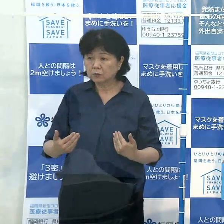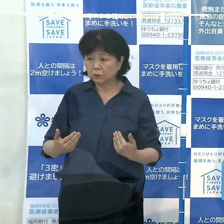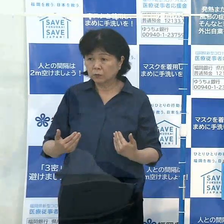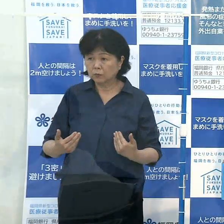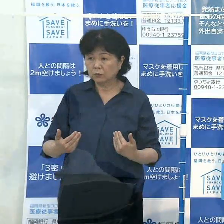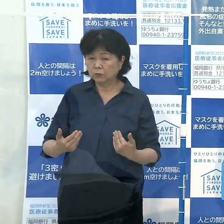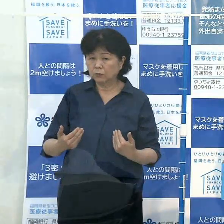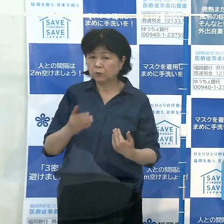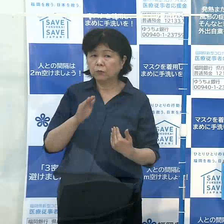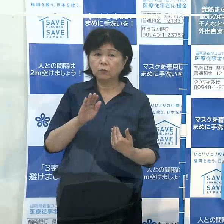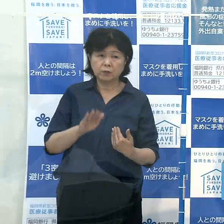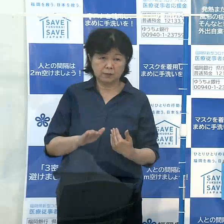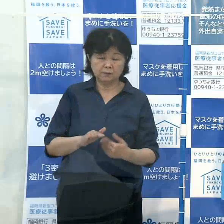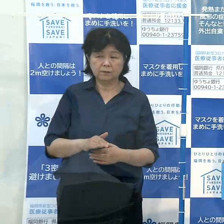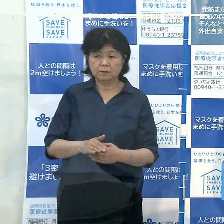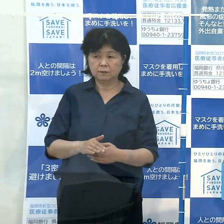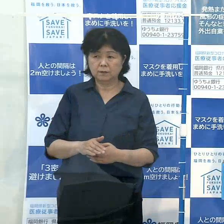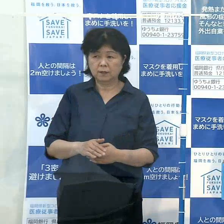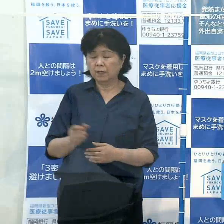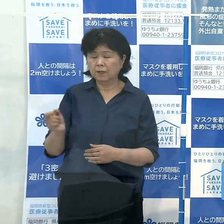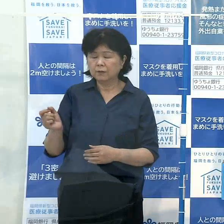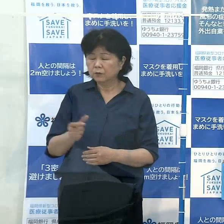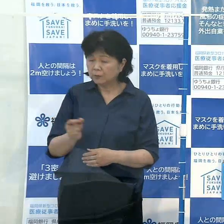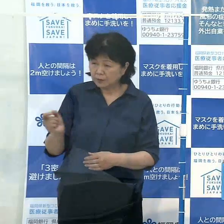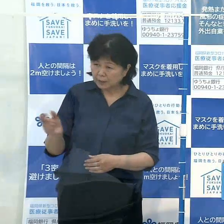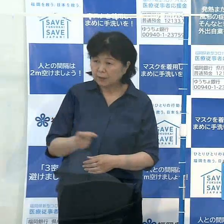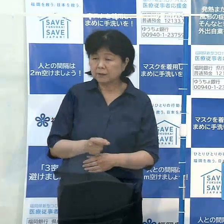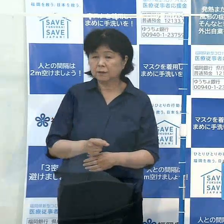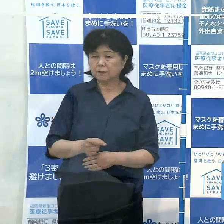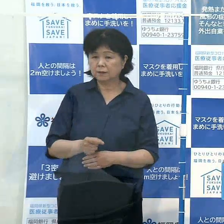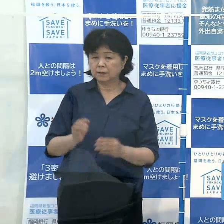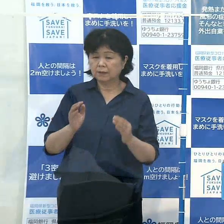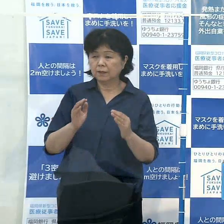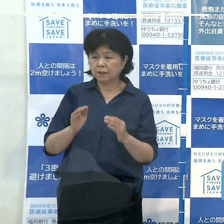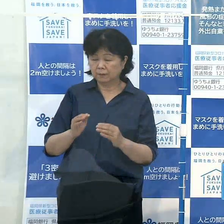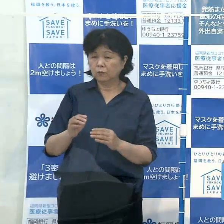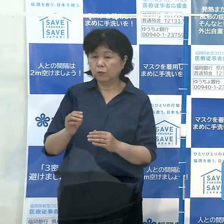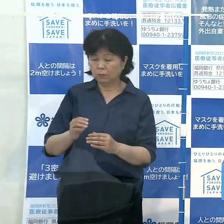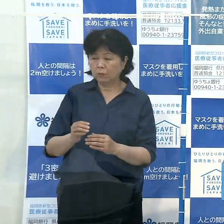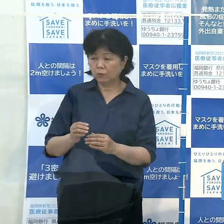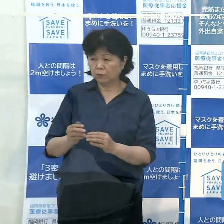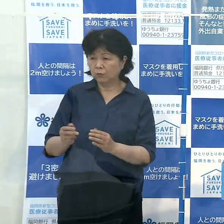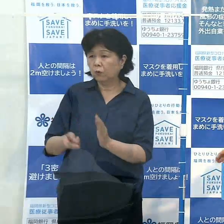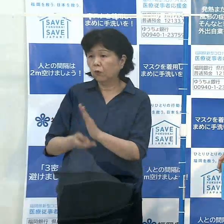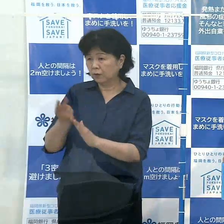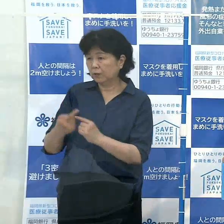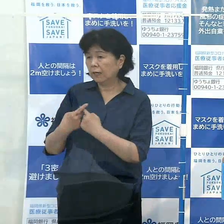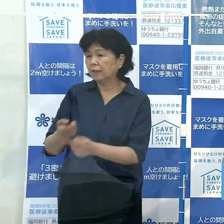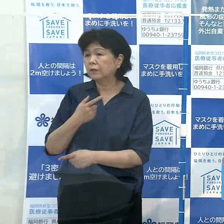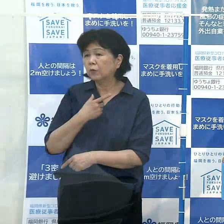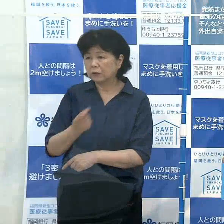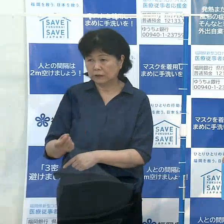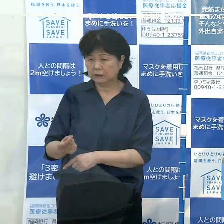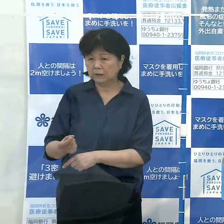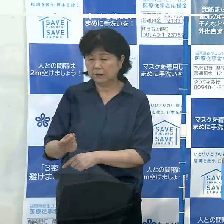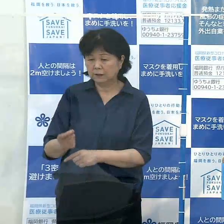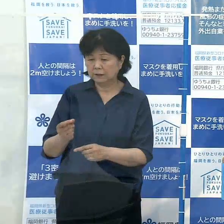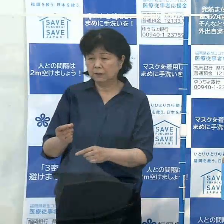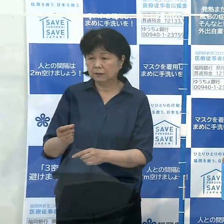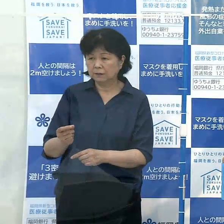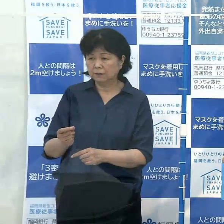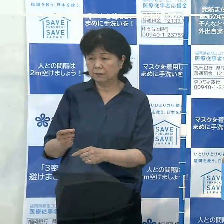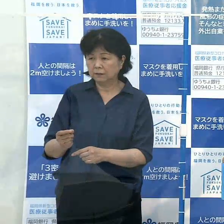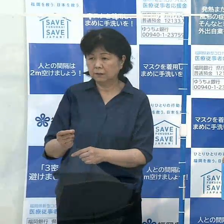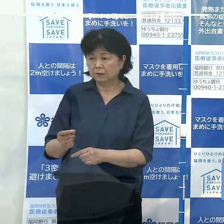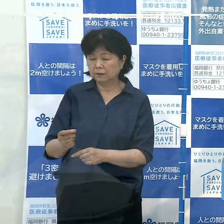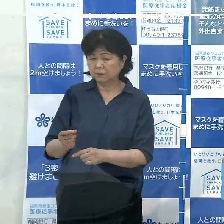あるということです。ですから速やかに、応じていただきたいということであります。でないと家族の中での